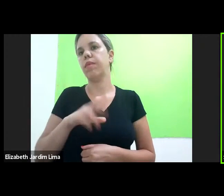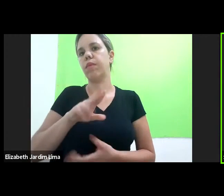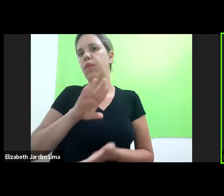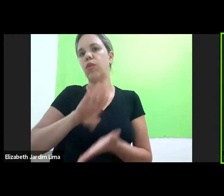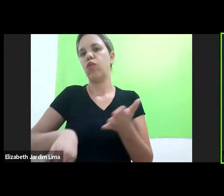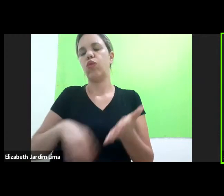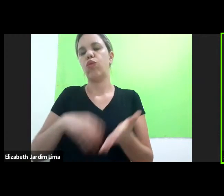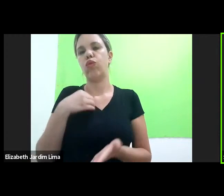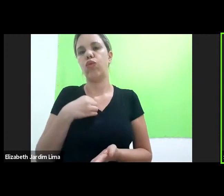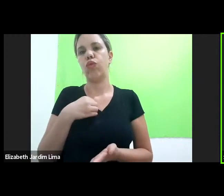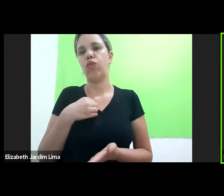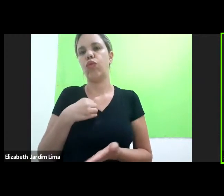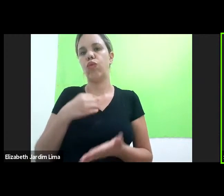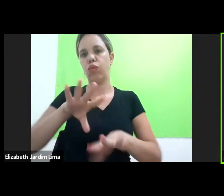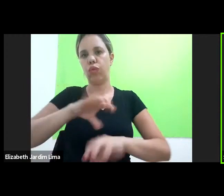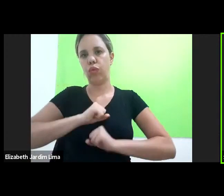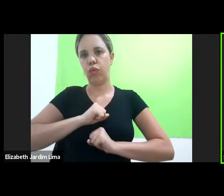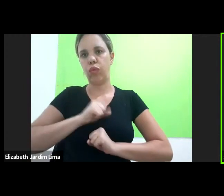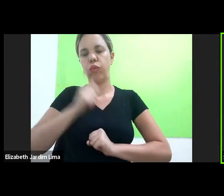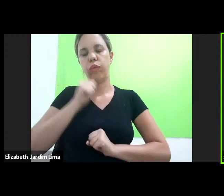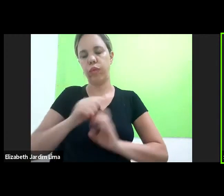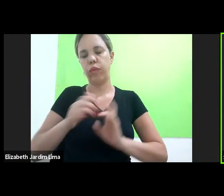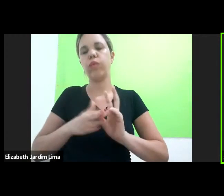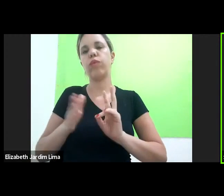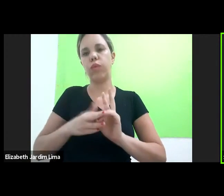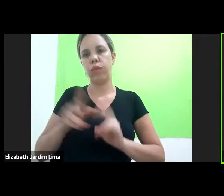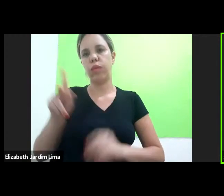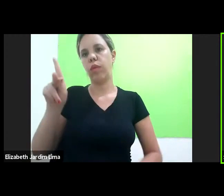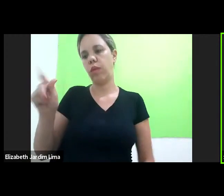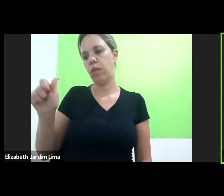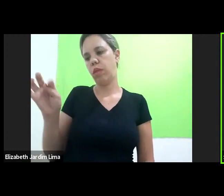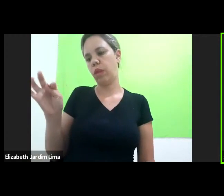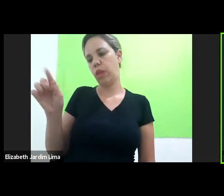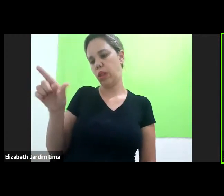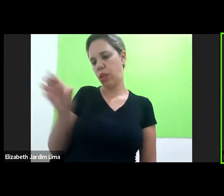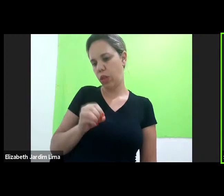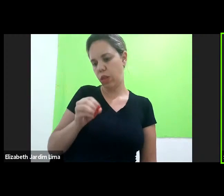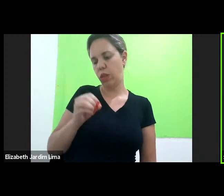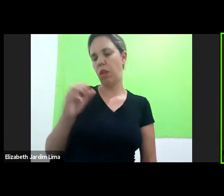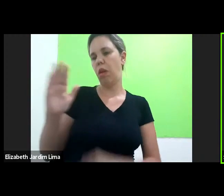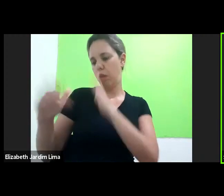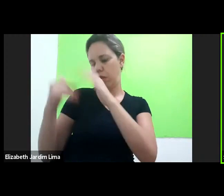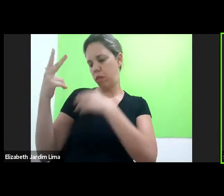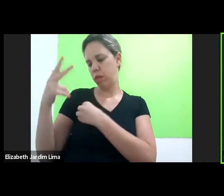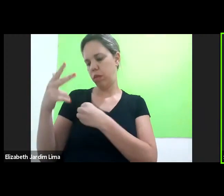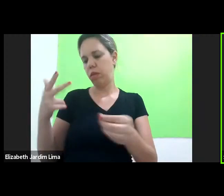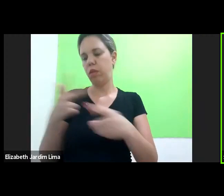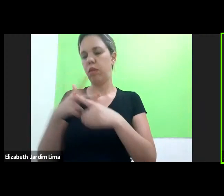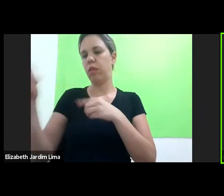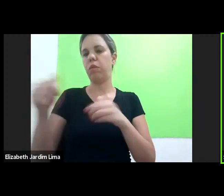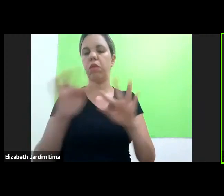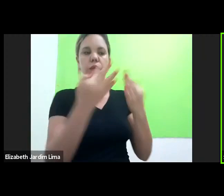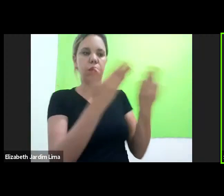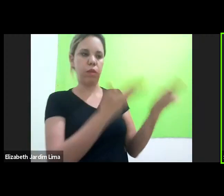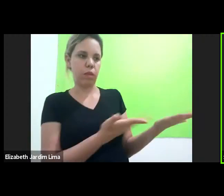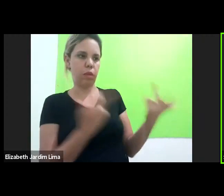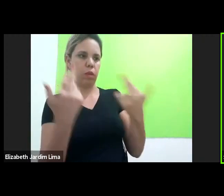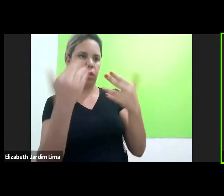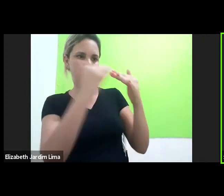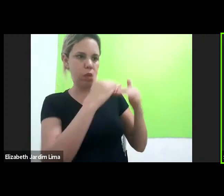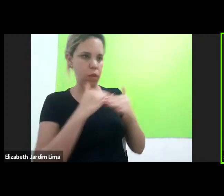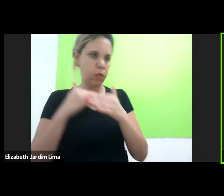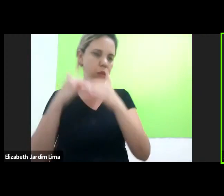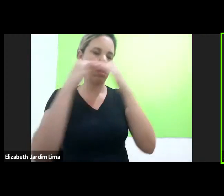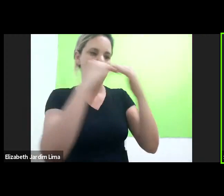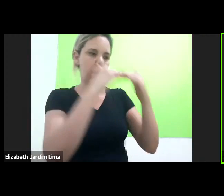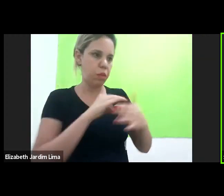minha essência de ser uma mulher indígena pataxó, não me faz superior a nenhum dos meus parentes, pelo contrário, nós somos